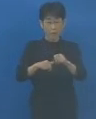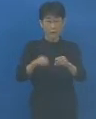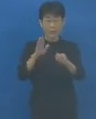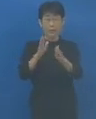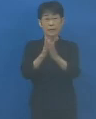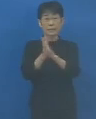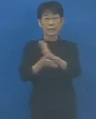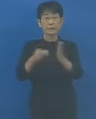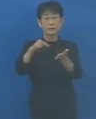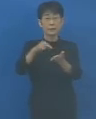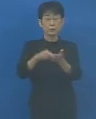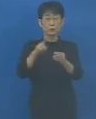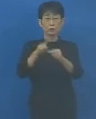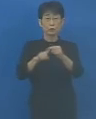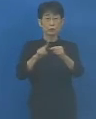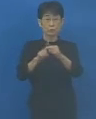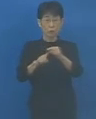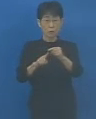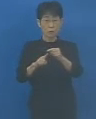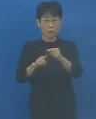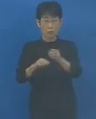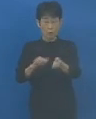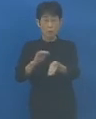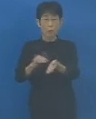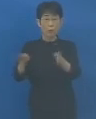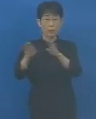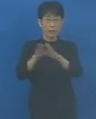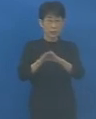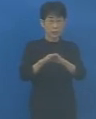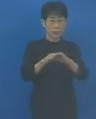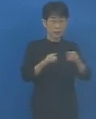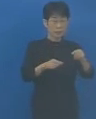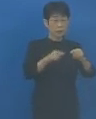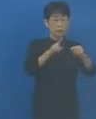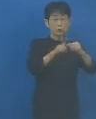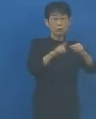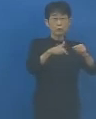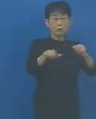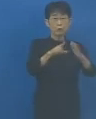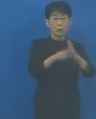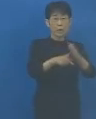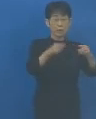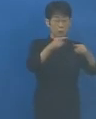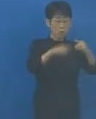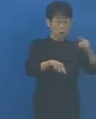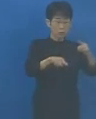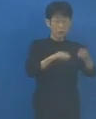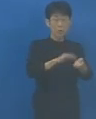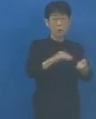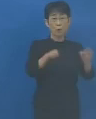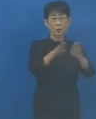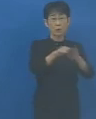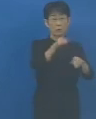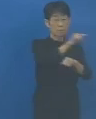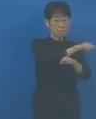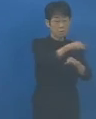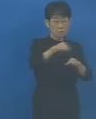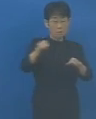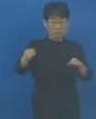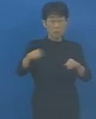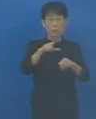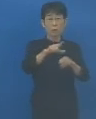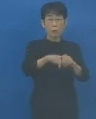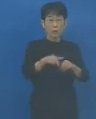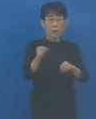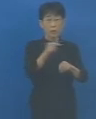では県立厚生病院こういうところをキーにしまして、まずは診察、血液検査、胸部画像検